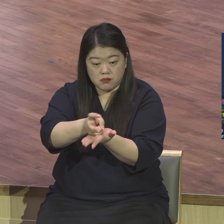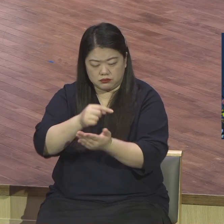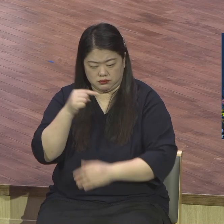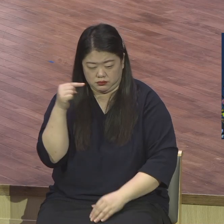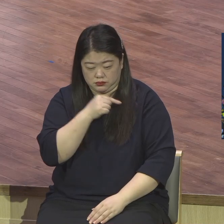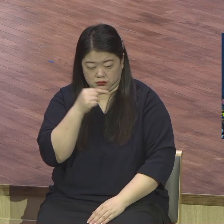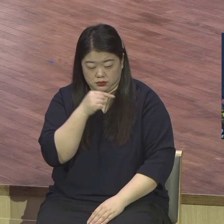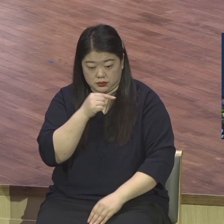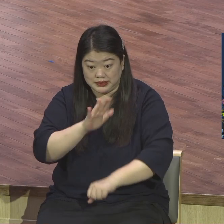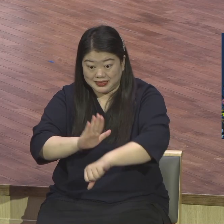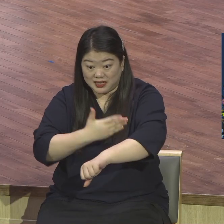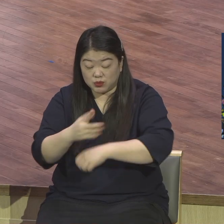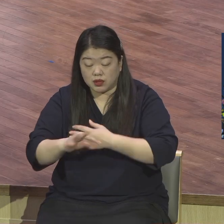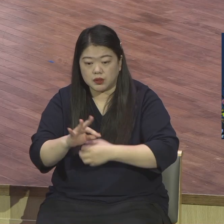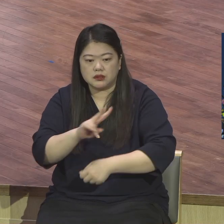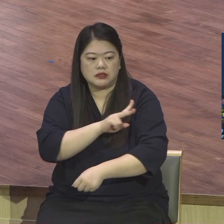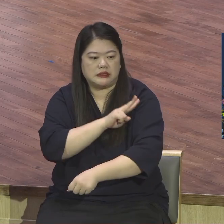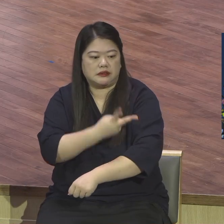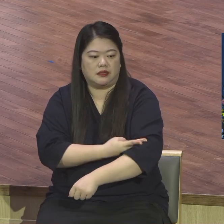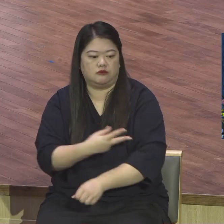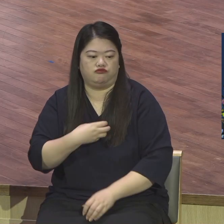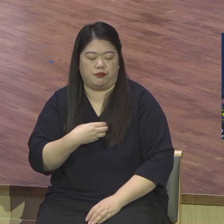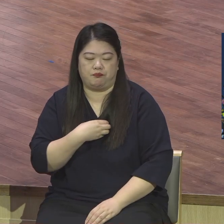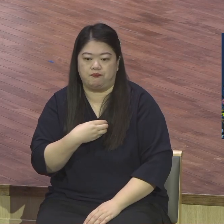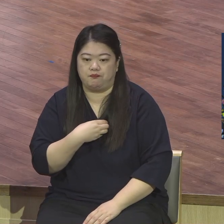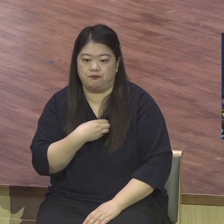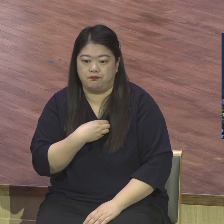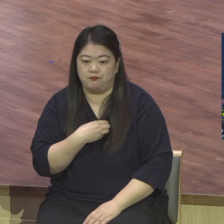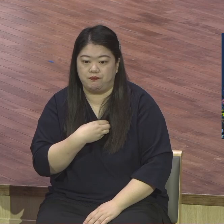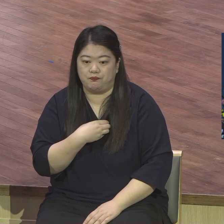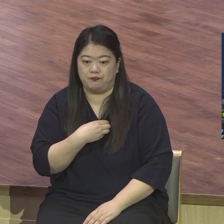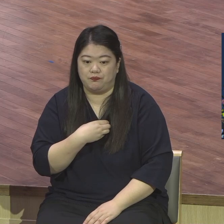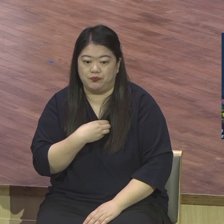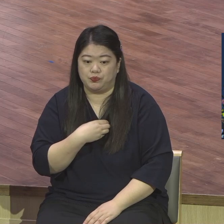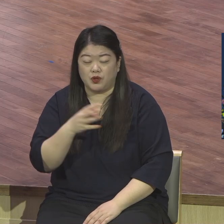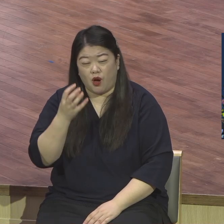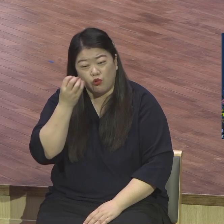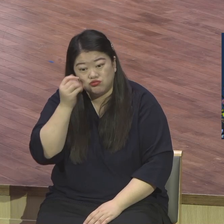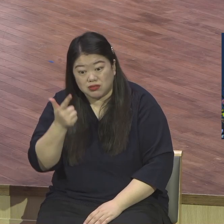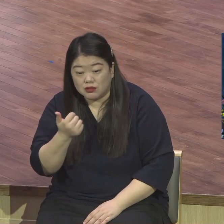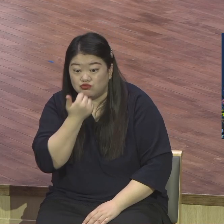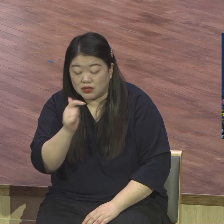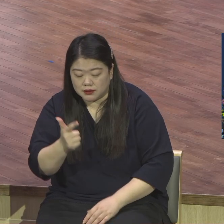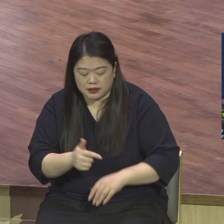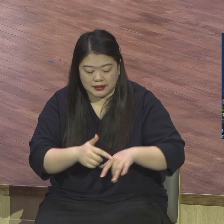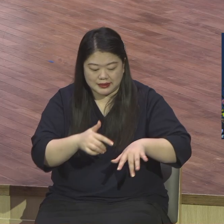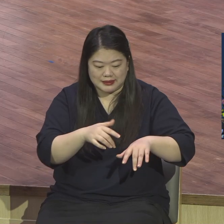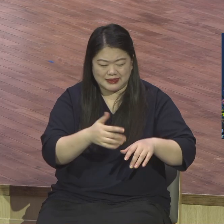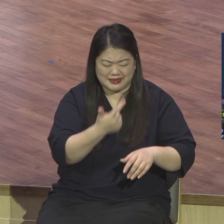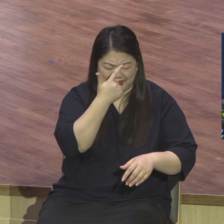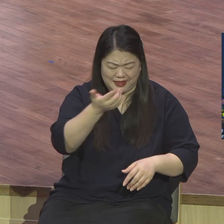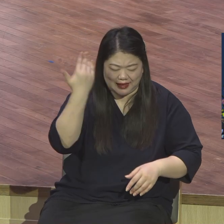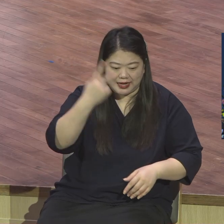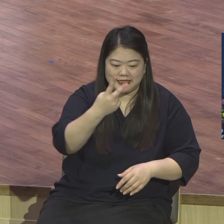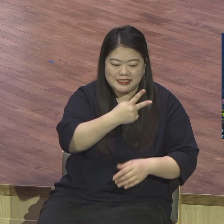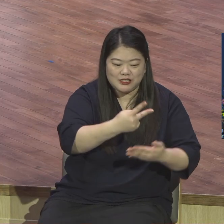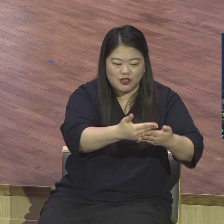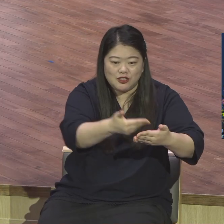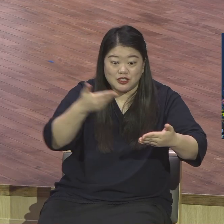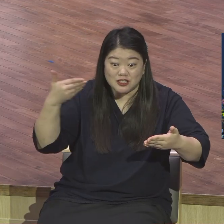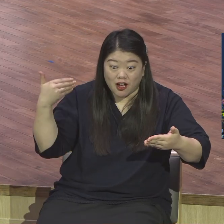없어지고. 이게 그대로입니다. 사단의 전략은 그때나 지금과 똑같습니다.